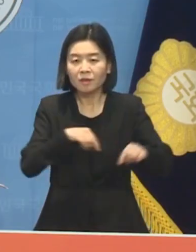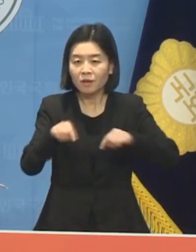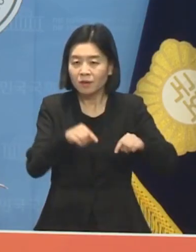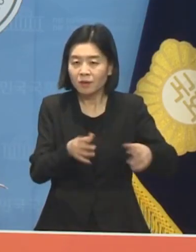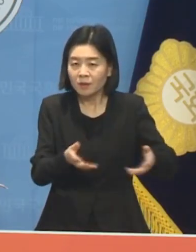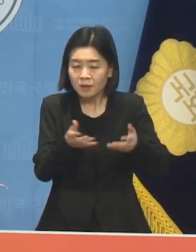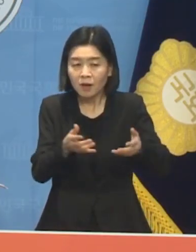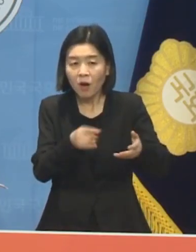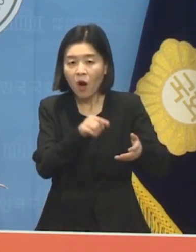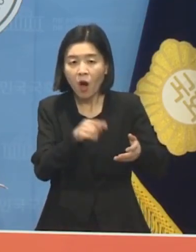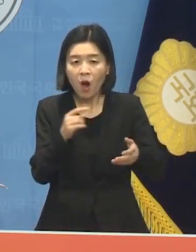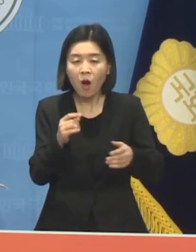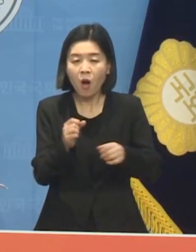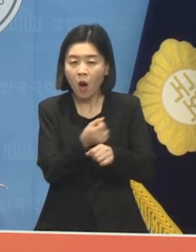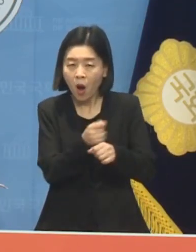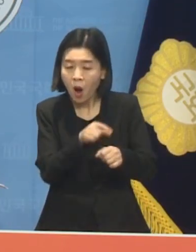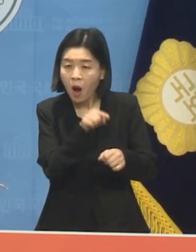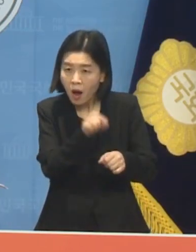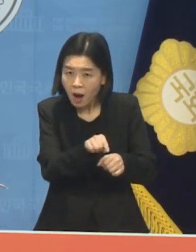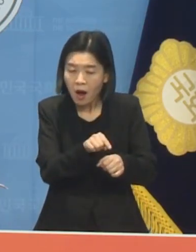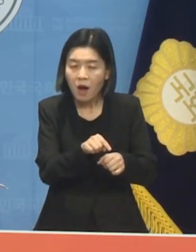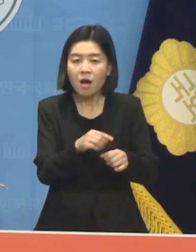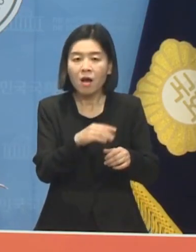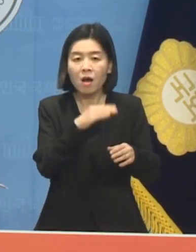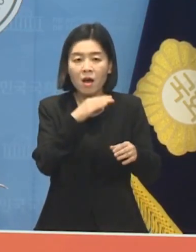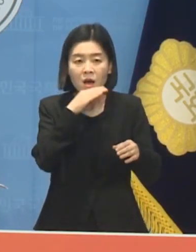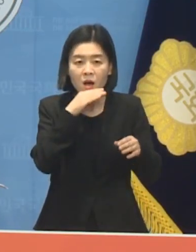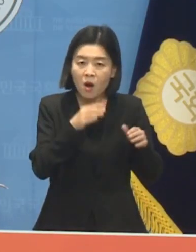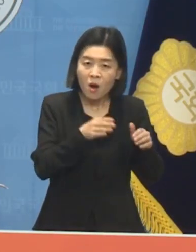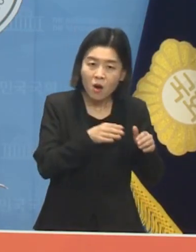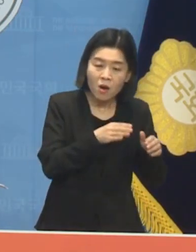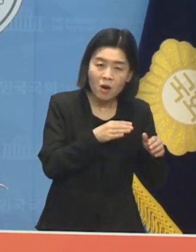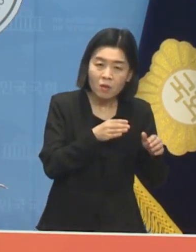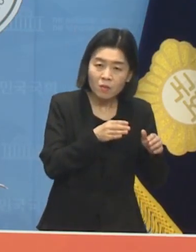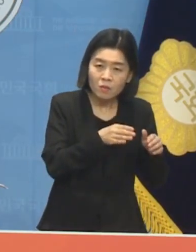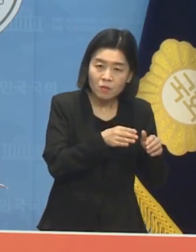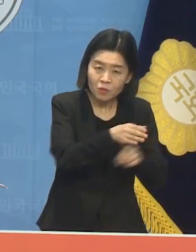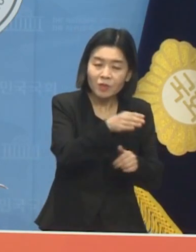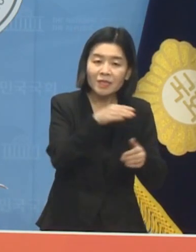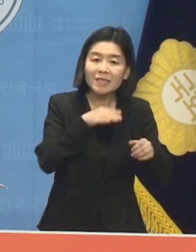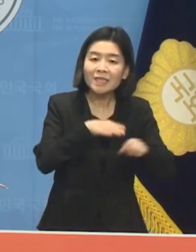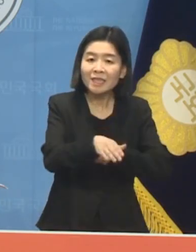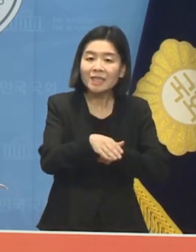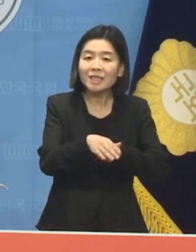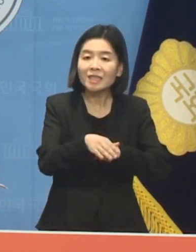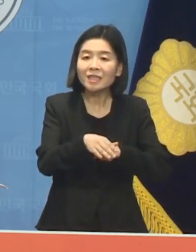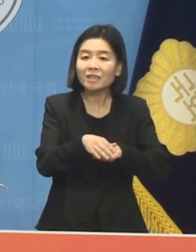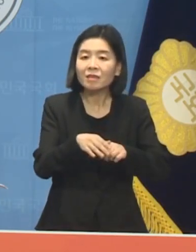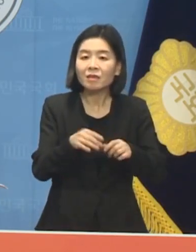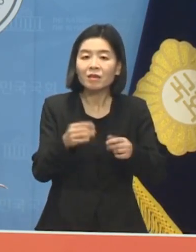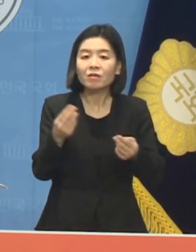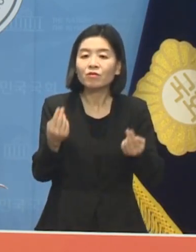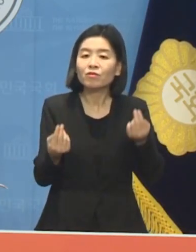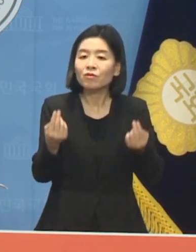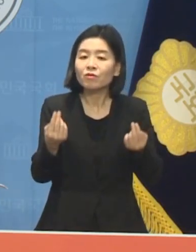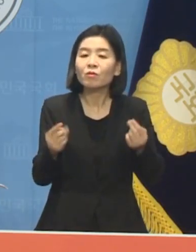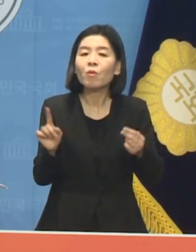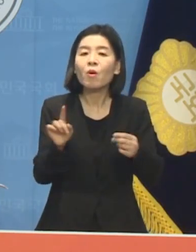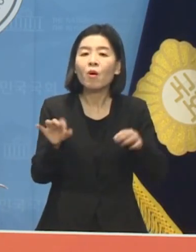조작으로 오도하고 있는 종북 종중 전체주의 체제로 나갈 것인가에 절체절명의 갈림길에 서